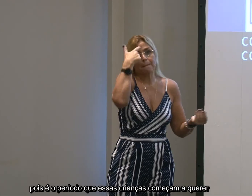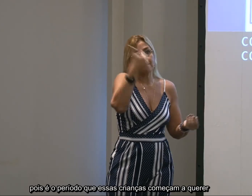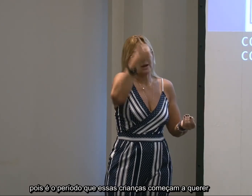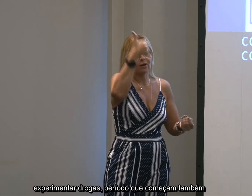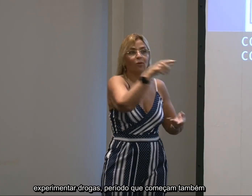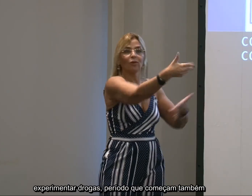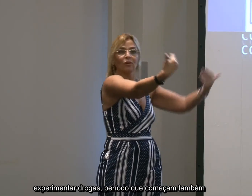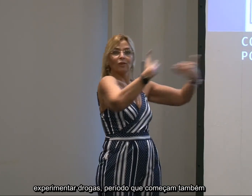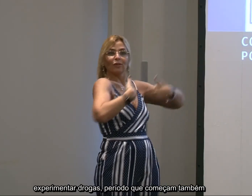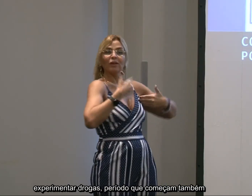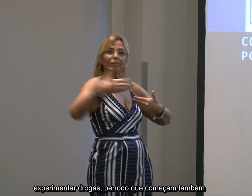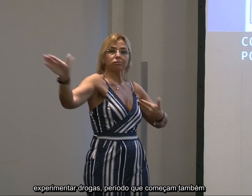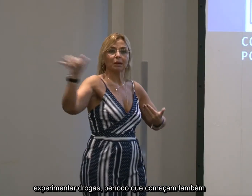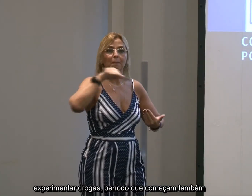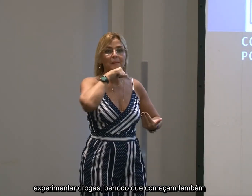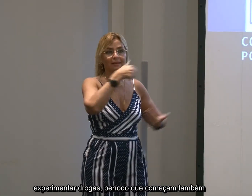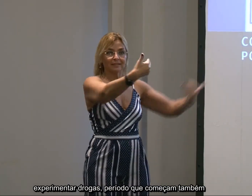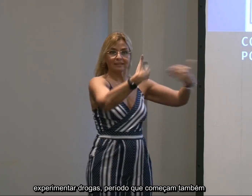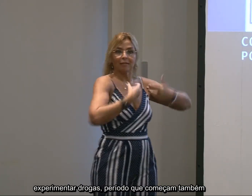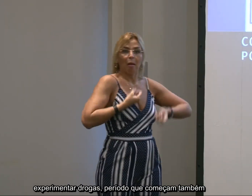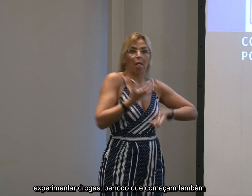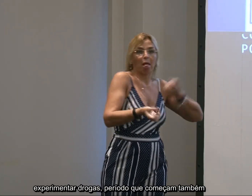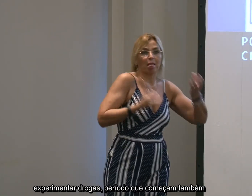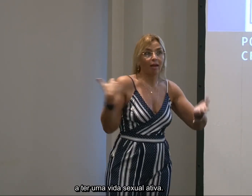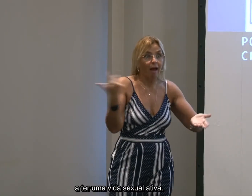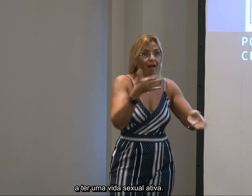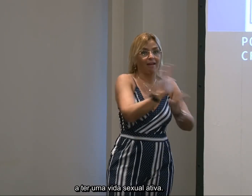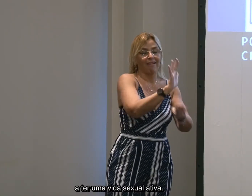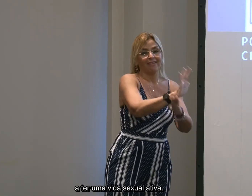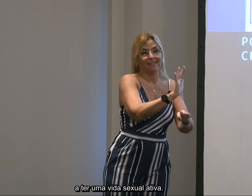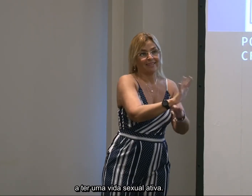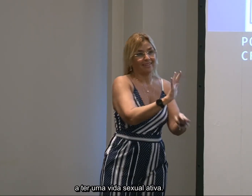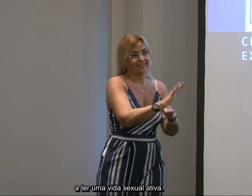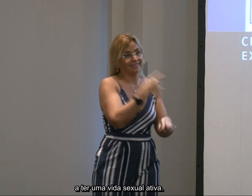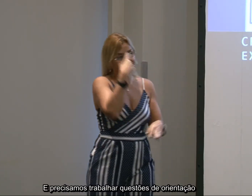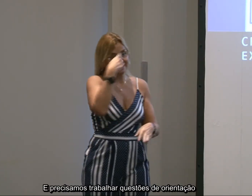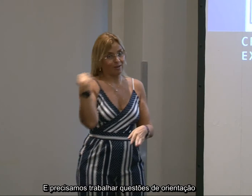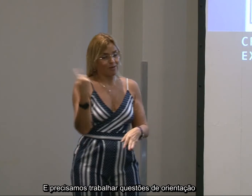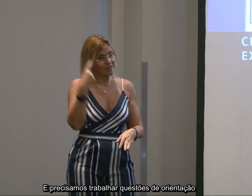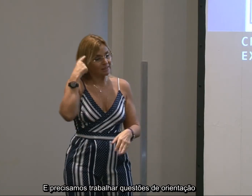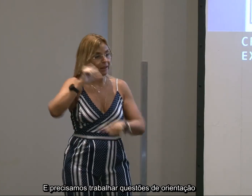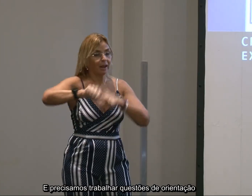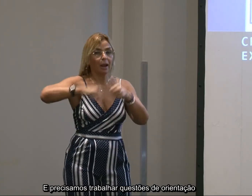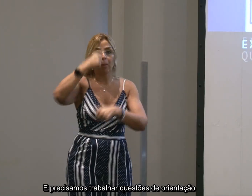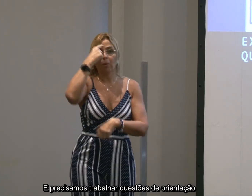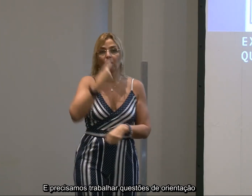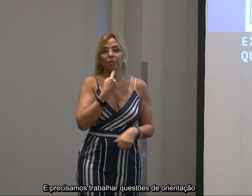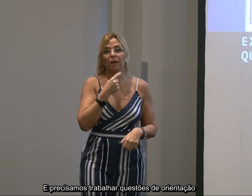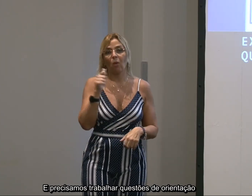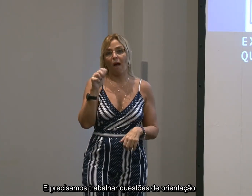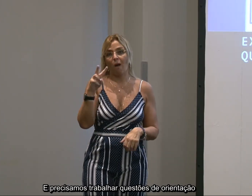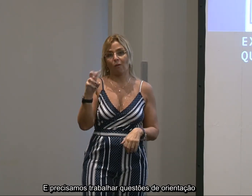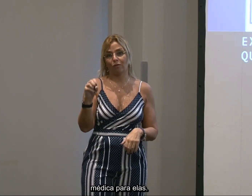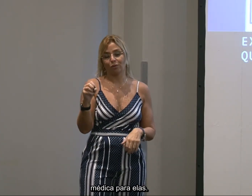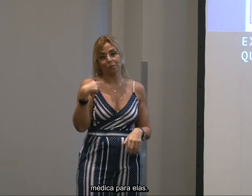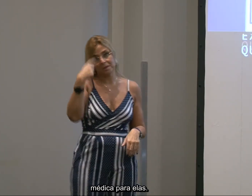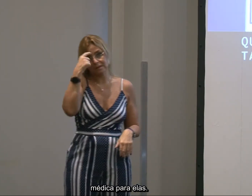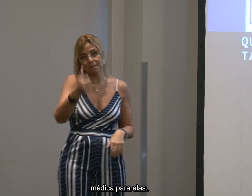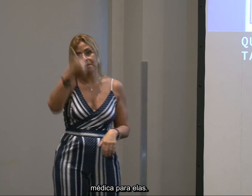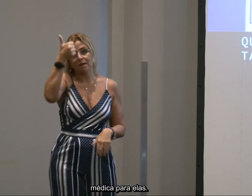querer experimentar droga, é o período que essas crianças começam também uma vida sexual ativa, e a gente precisa trabalhar questões de orientação médica para elas, né?